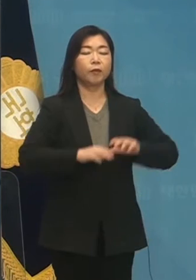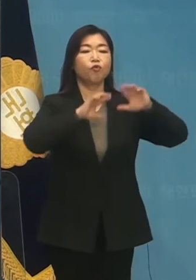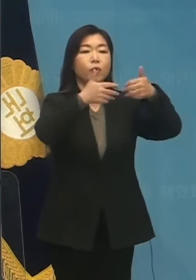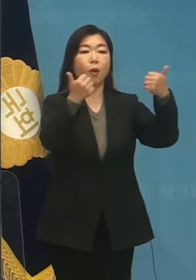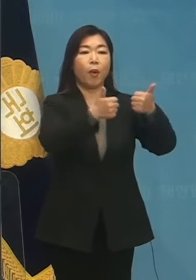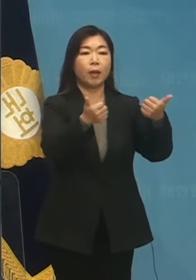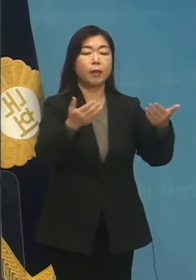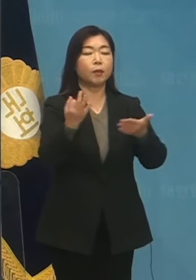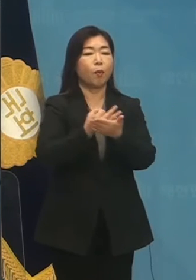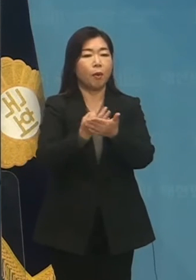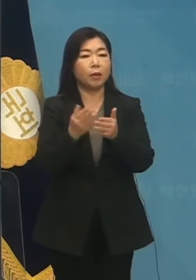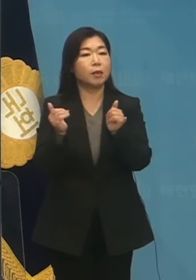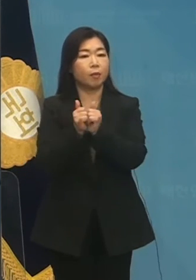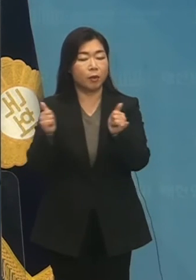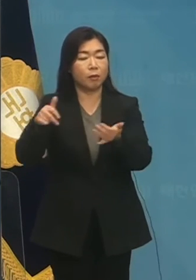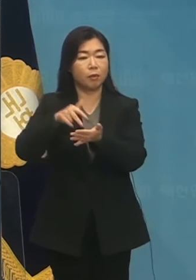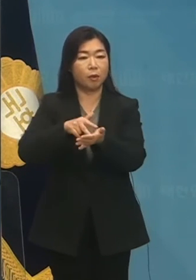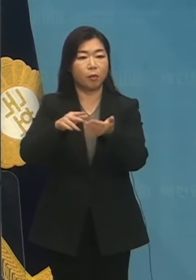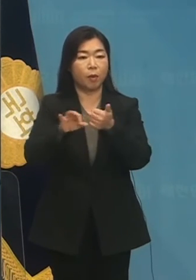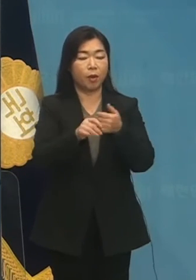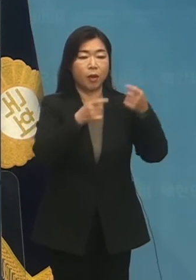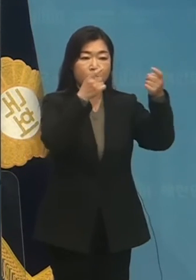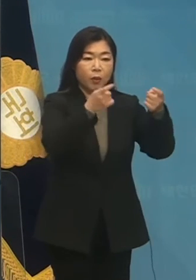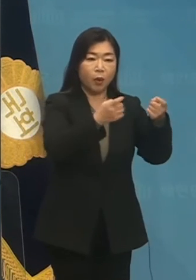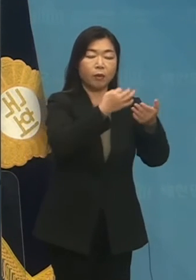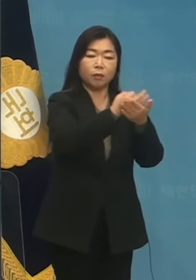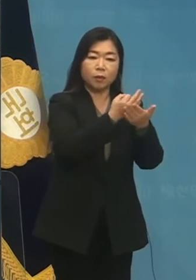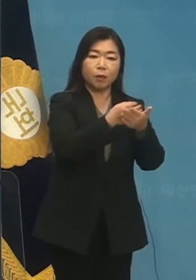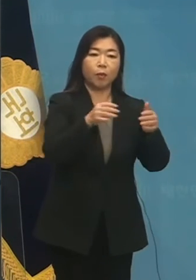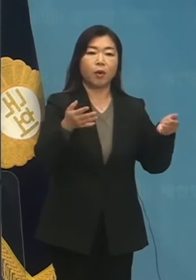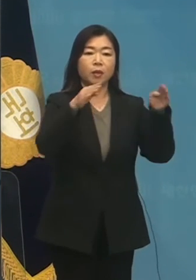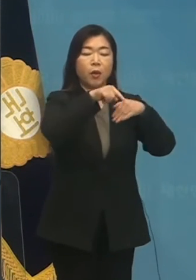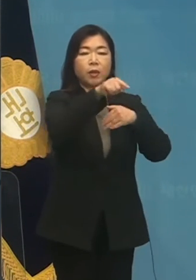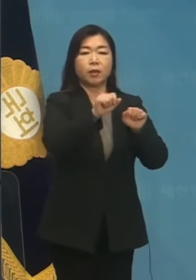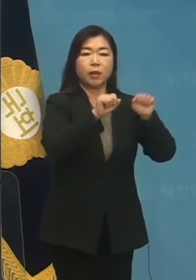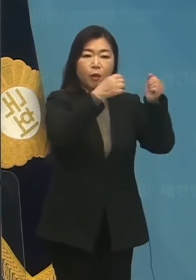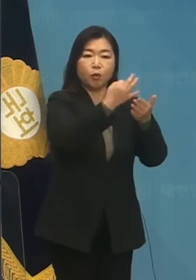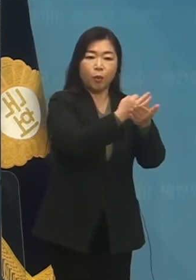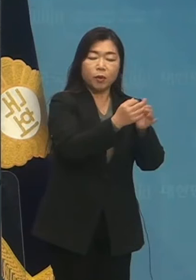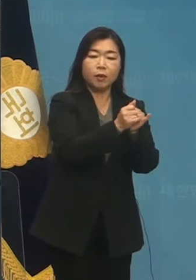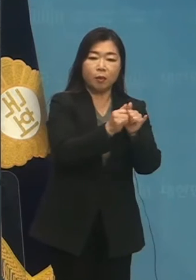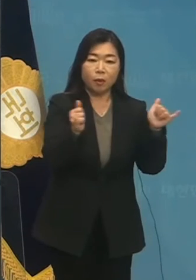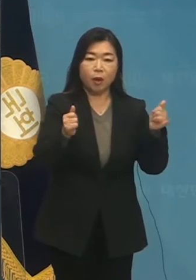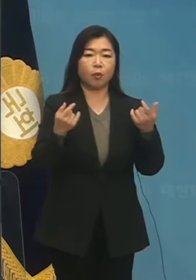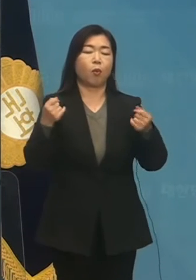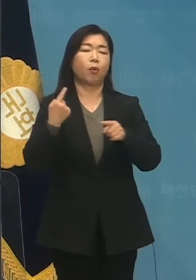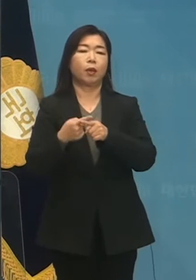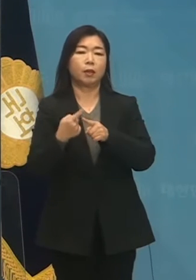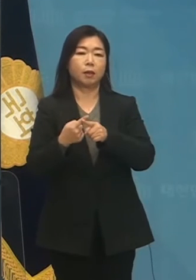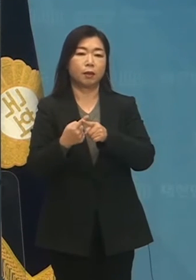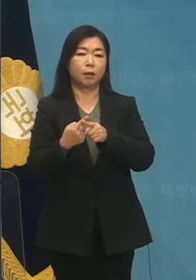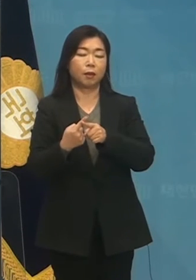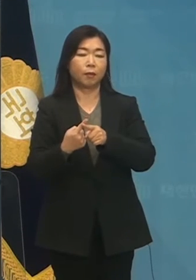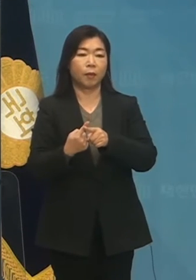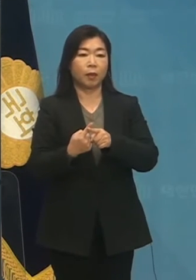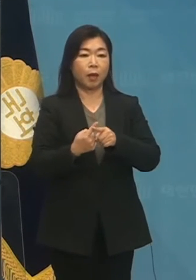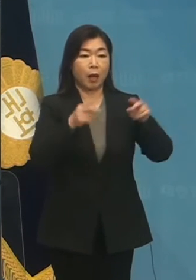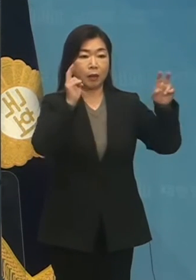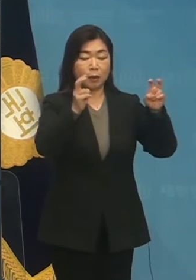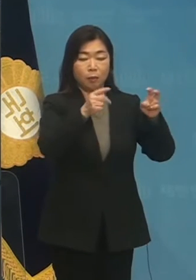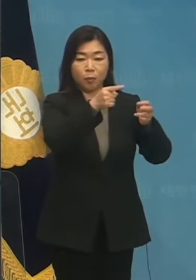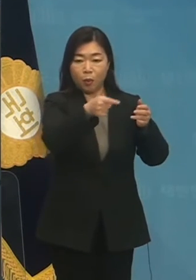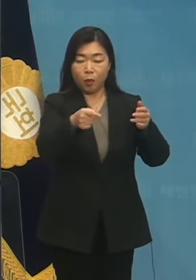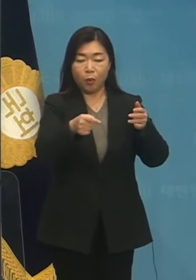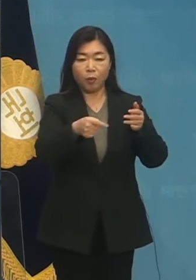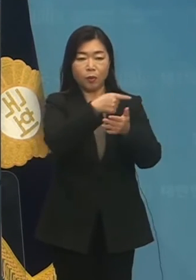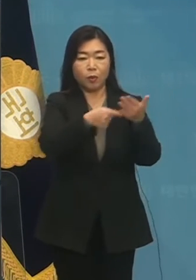국제회의업의 경우 앞서 언급한 여행업, 실외체육시설업, 숙박업 등과 같이 마이스 산업이 손실보상에